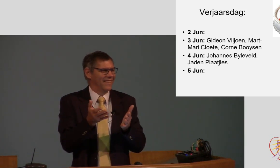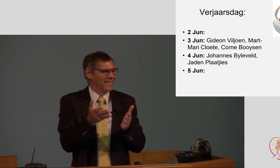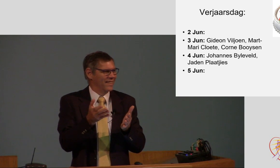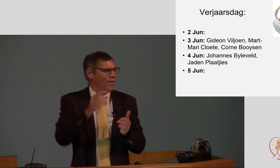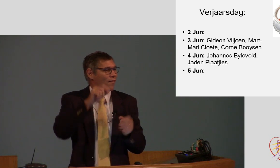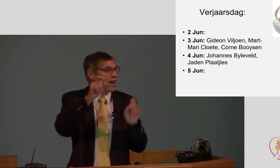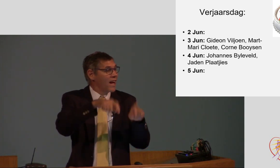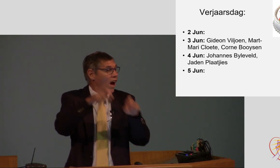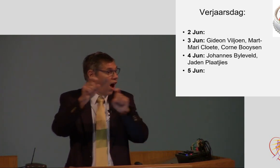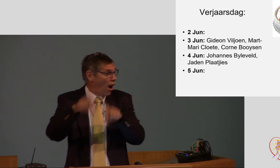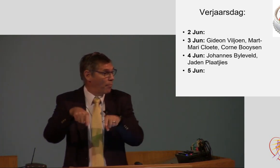Van die Kaap.